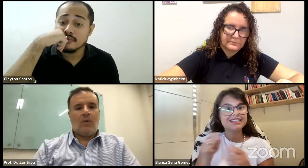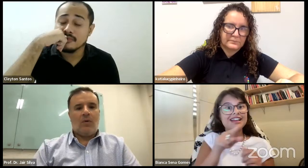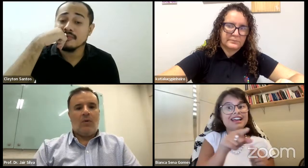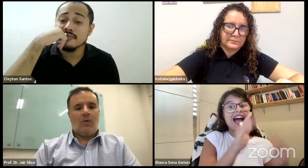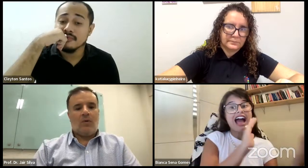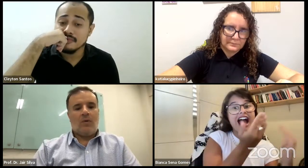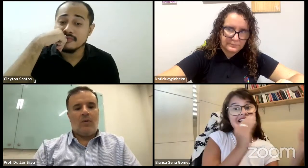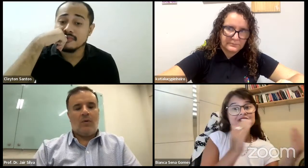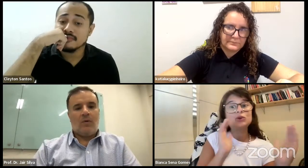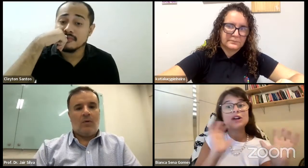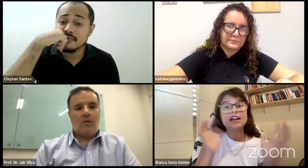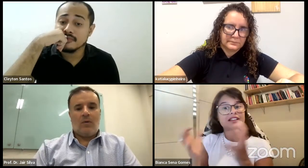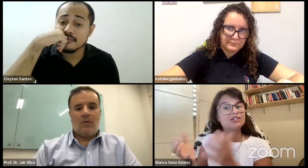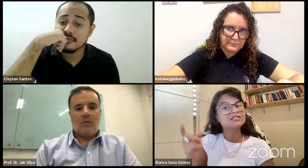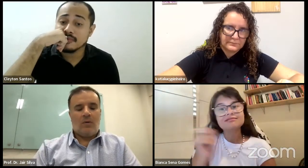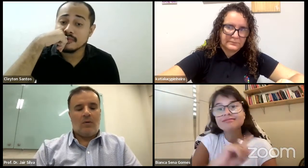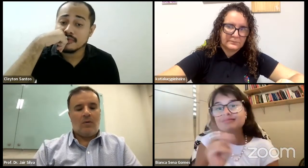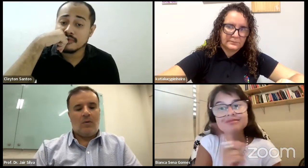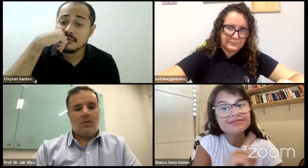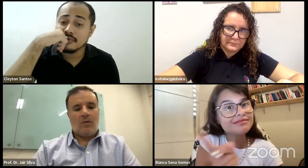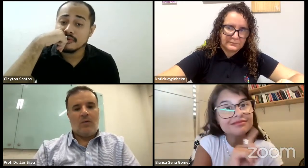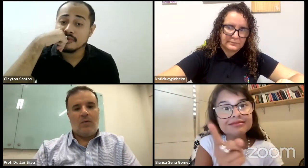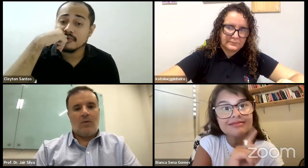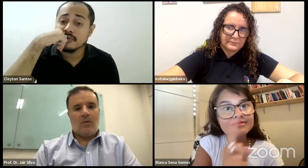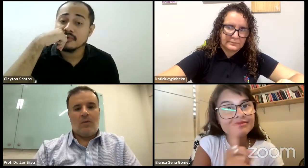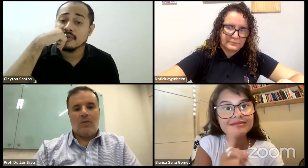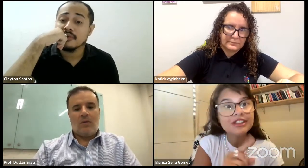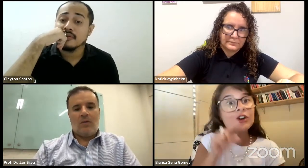No seu texto, você analisou e, de fato, aparentemente